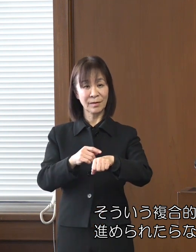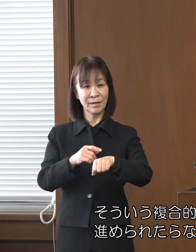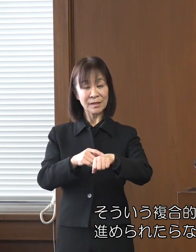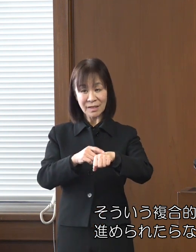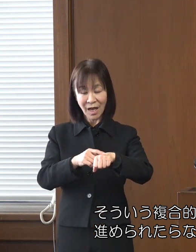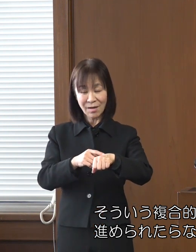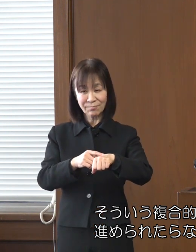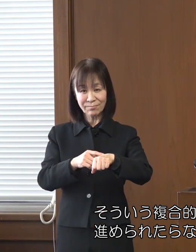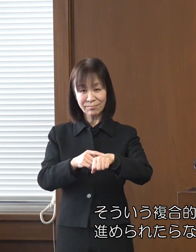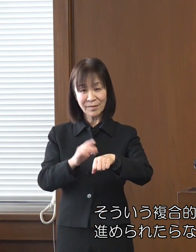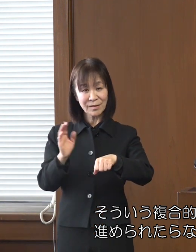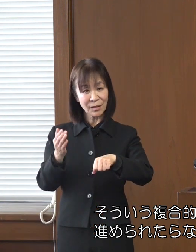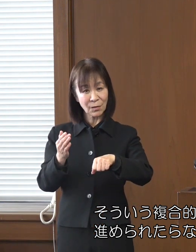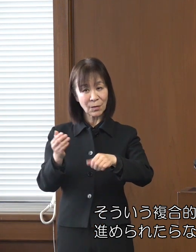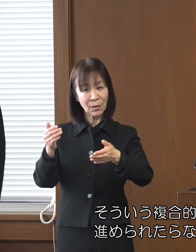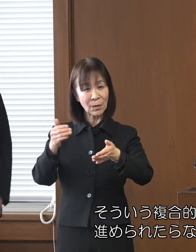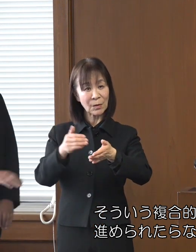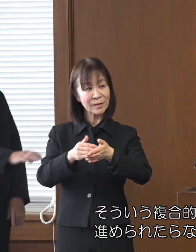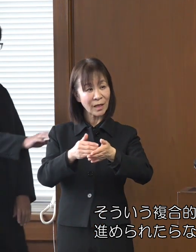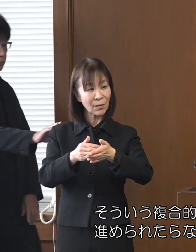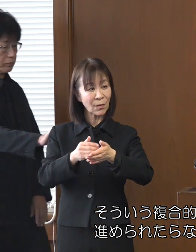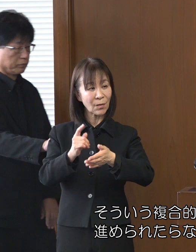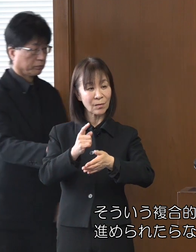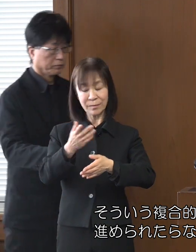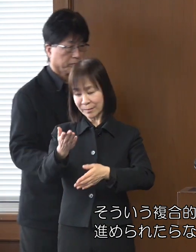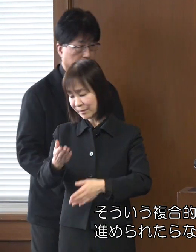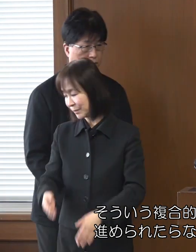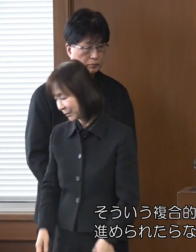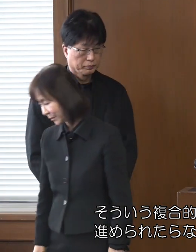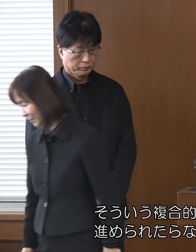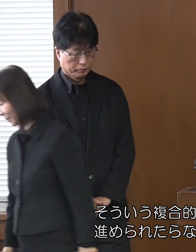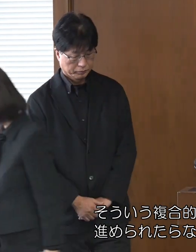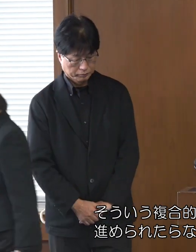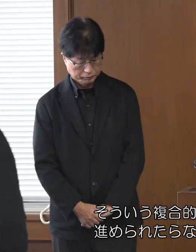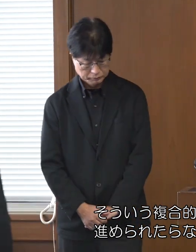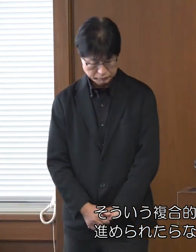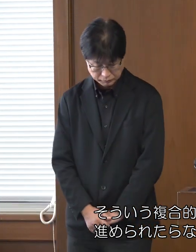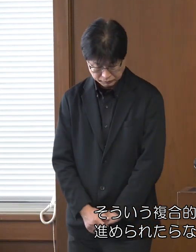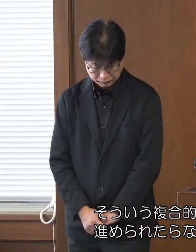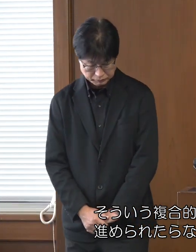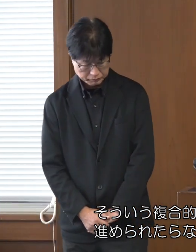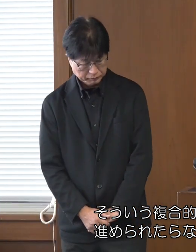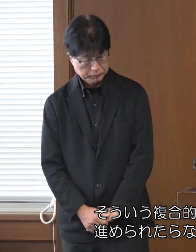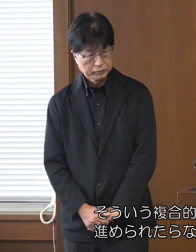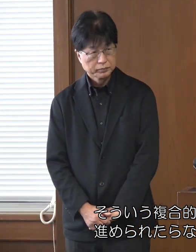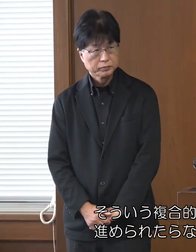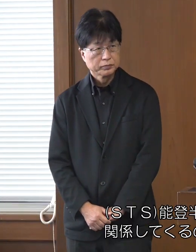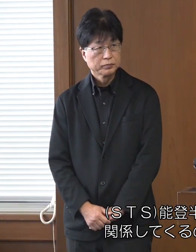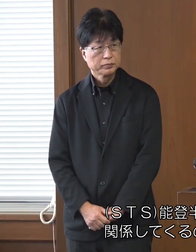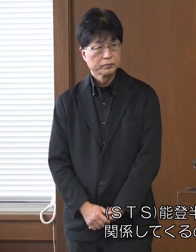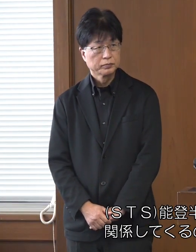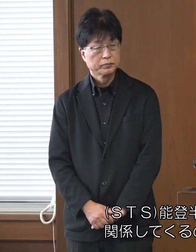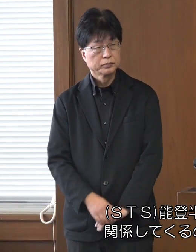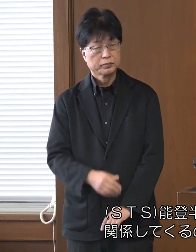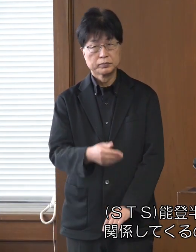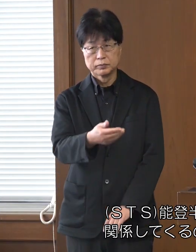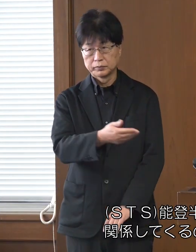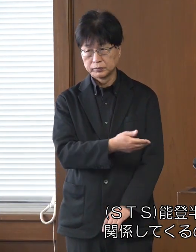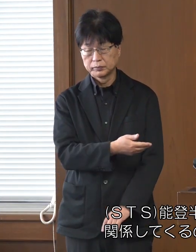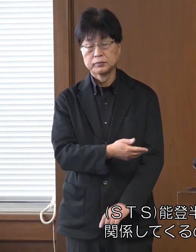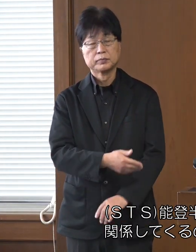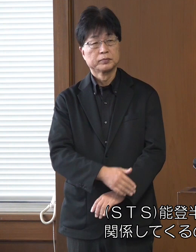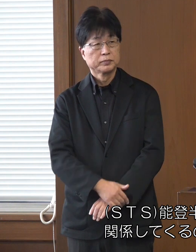間となっておりますが、そしたら最後ということで、はい、STS の川並さんお願いします。 佐賀テレビの川並